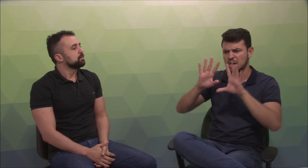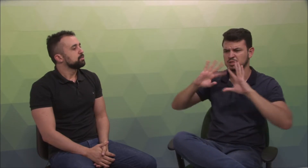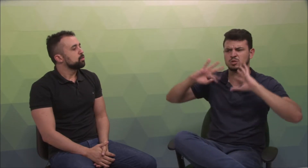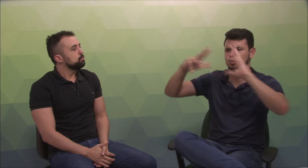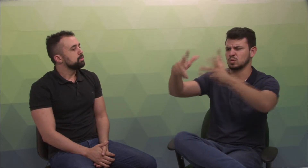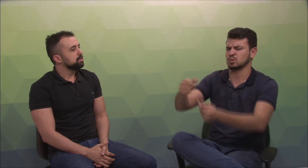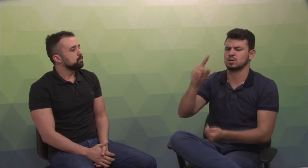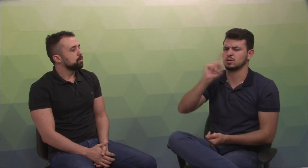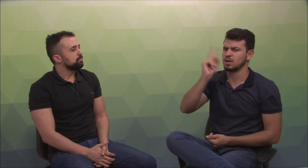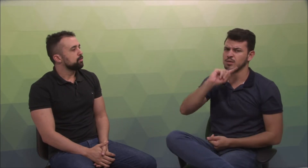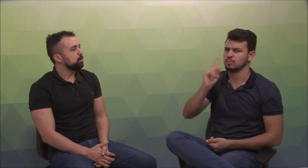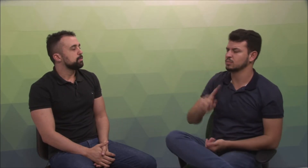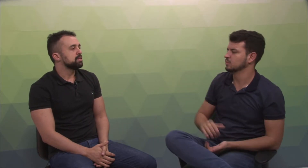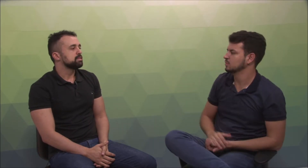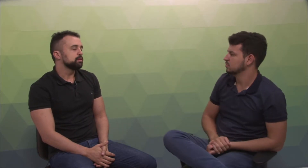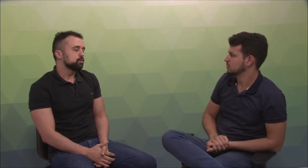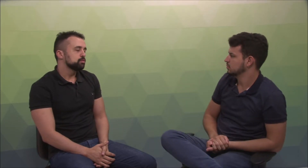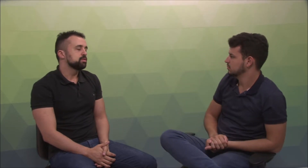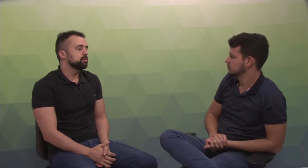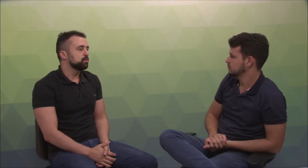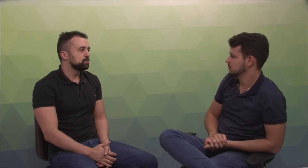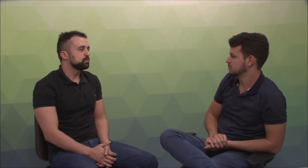ele combina com a forma, mas nem todos são icônicos.